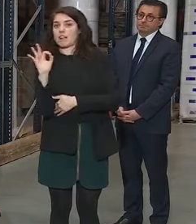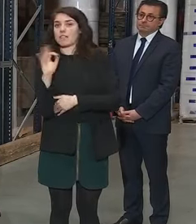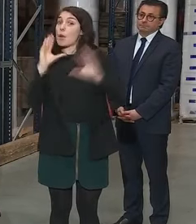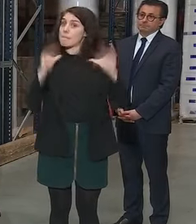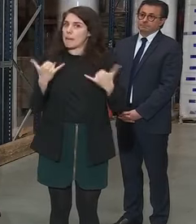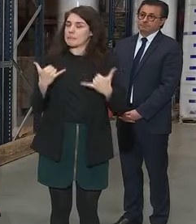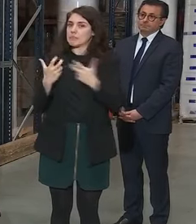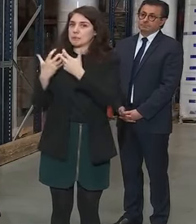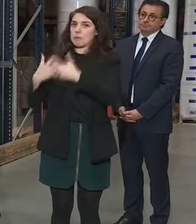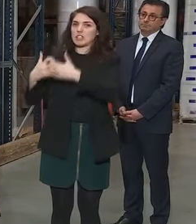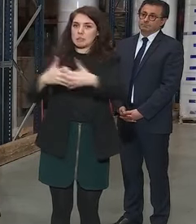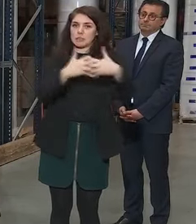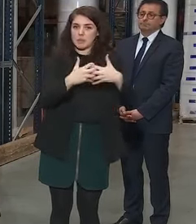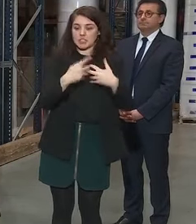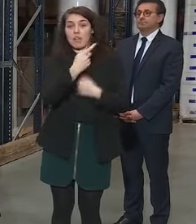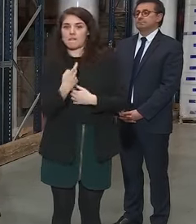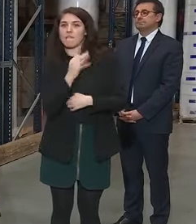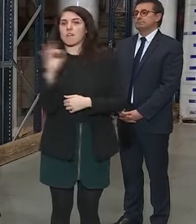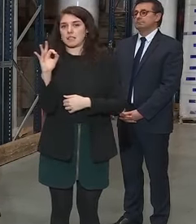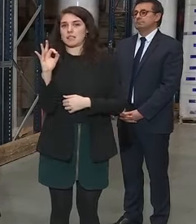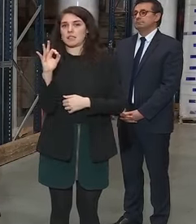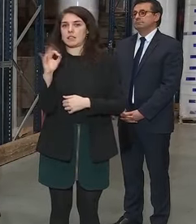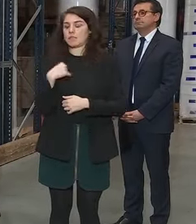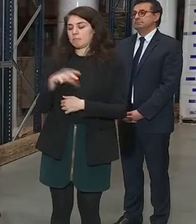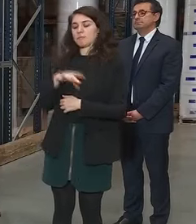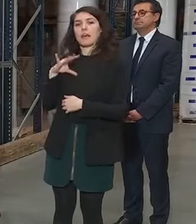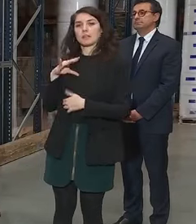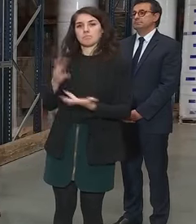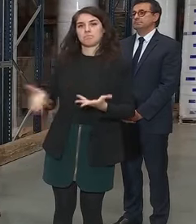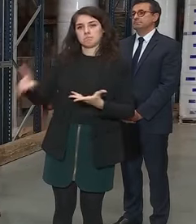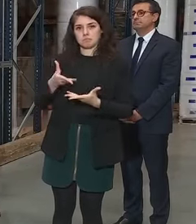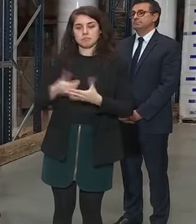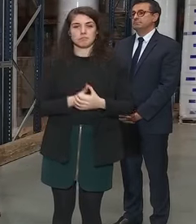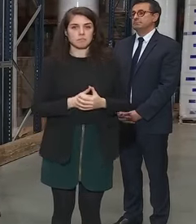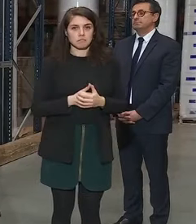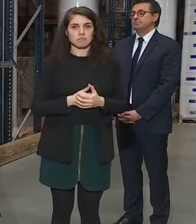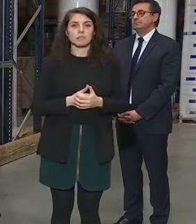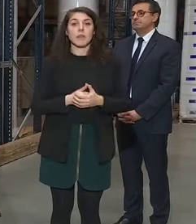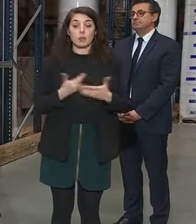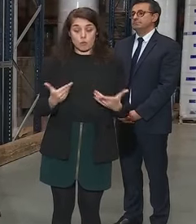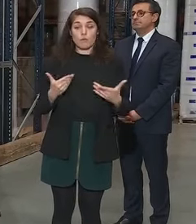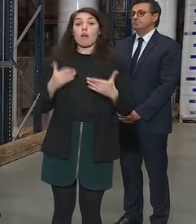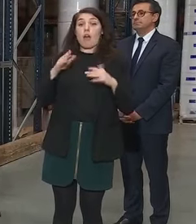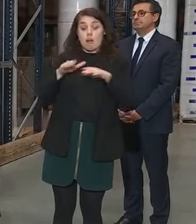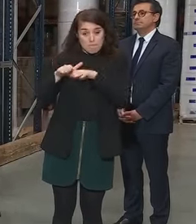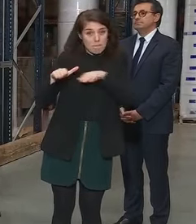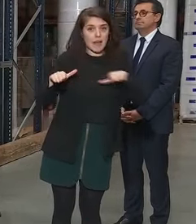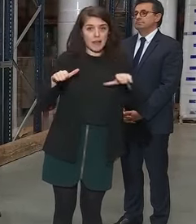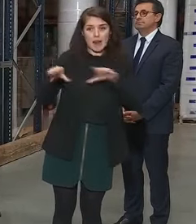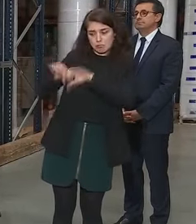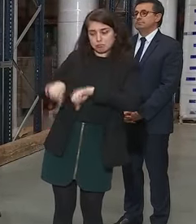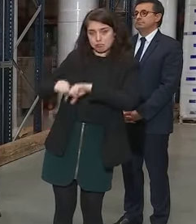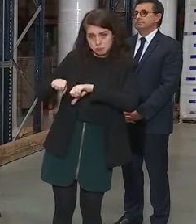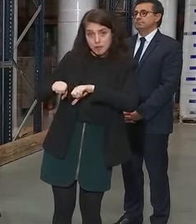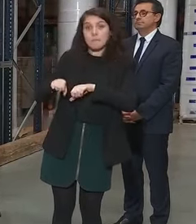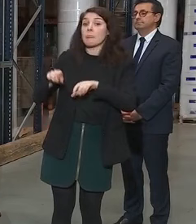françaises. Nous allons, en parallèle de ce travail qui est nécessaire pour équiper nos soignants dans les meilleurs délais et pour dépendre de moins